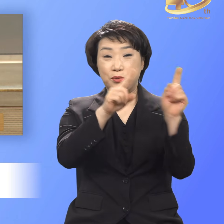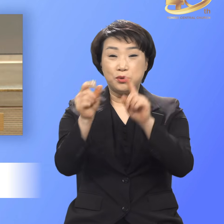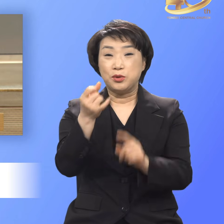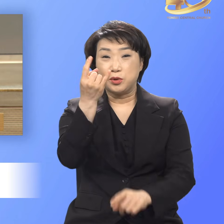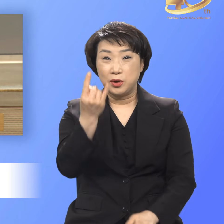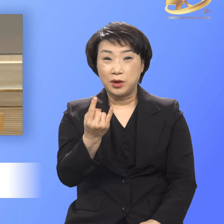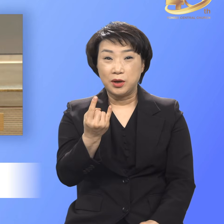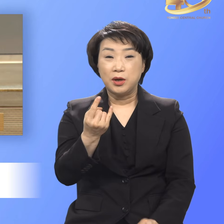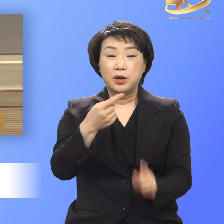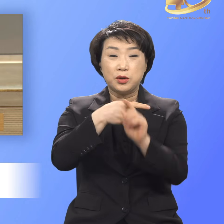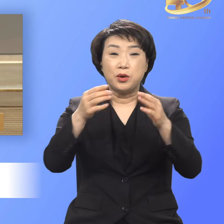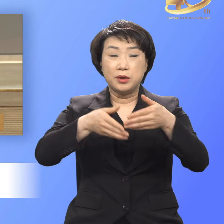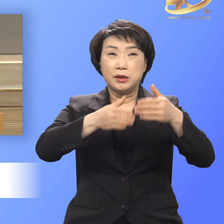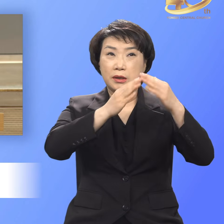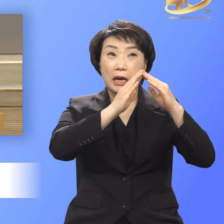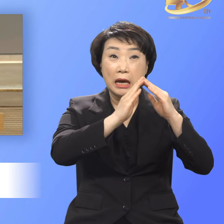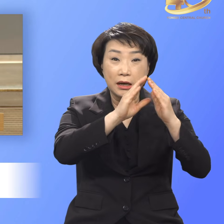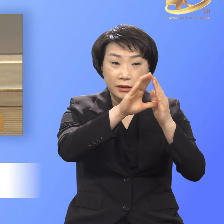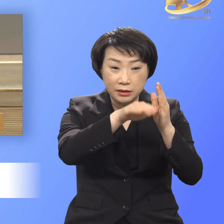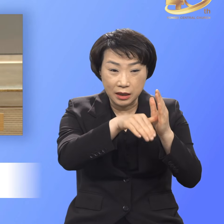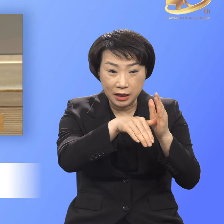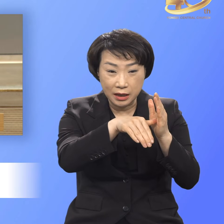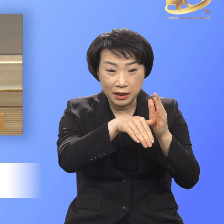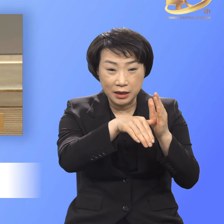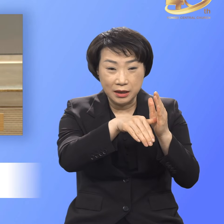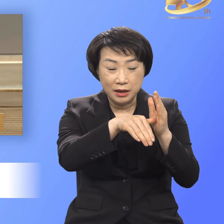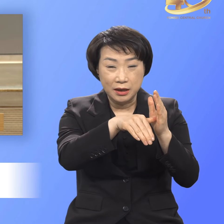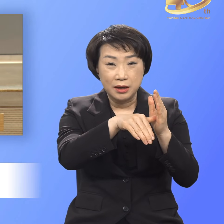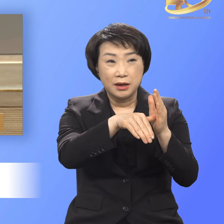교회 개척에서